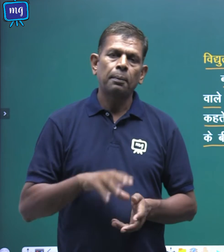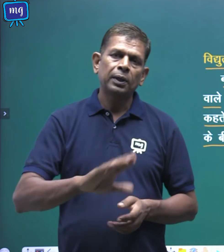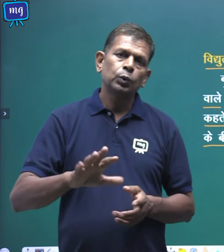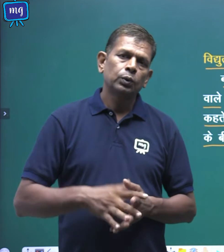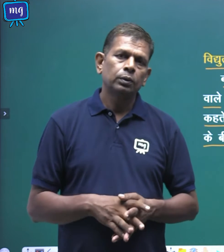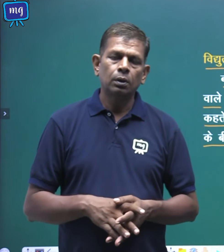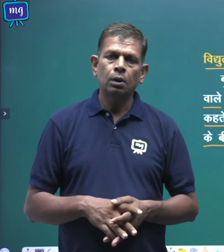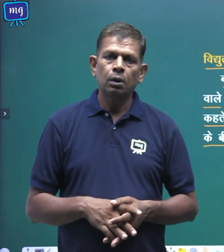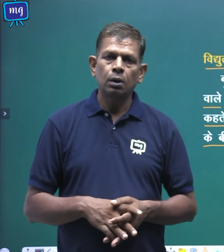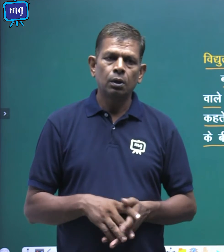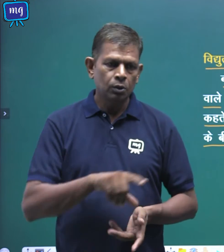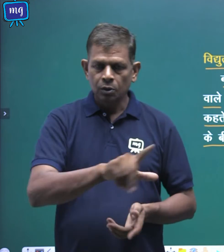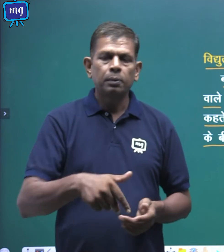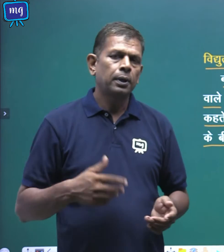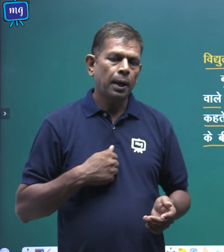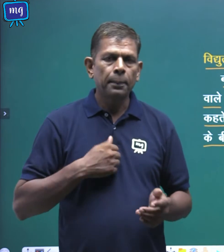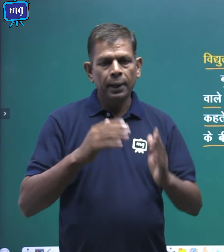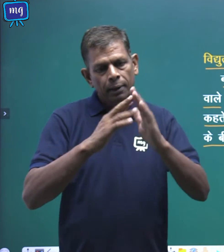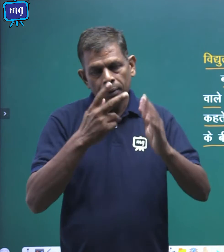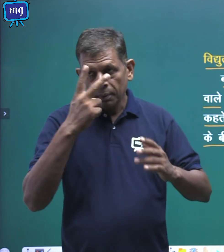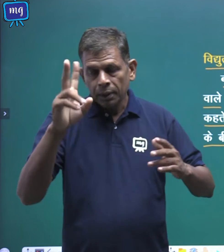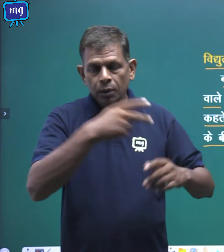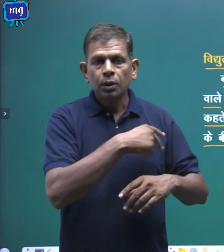बच्चों, आपने बल्ब देखा होगा।